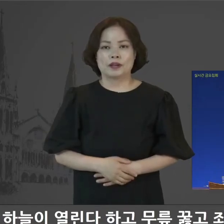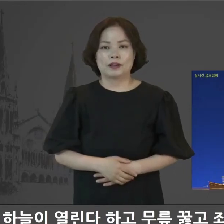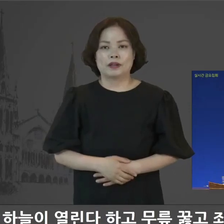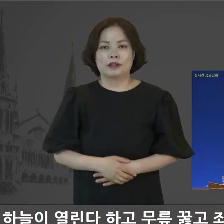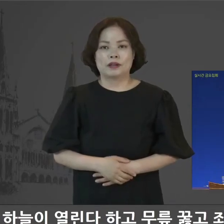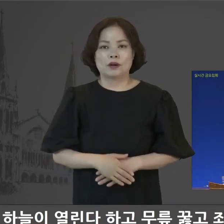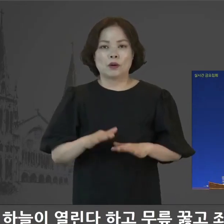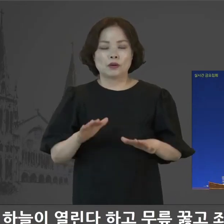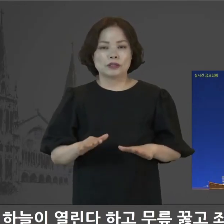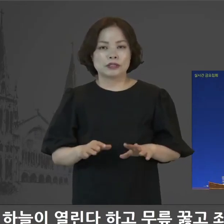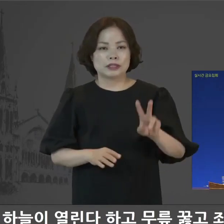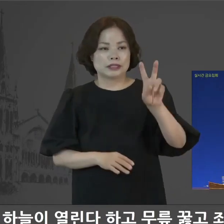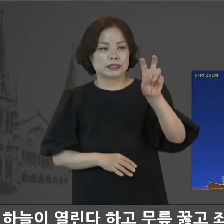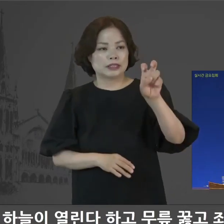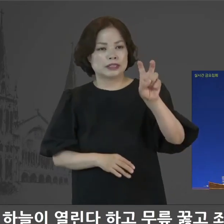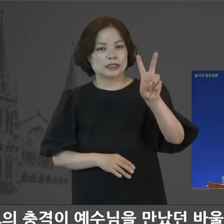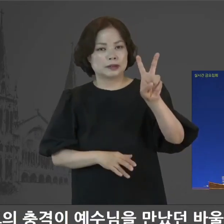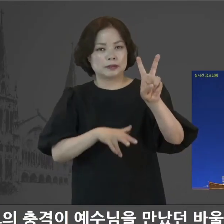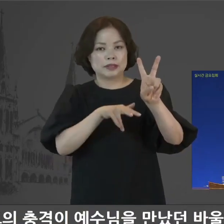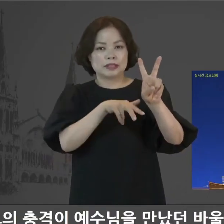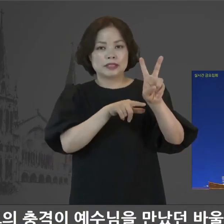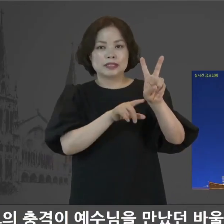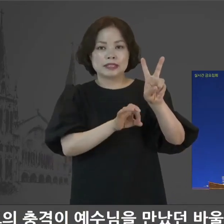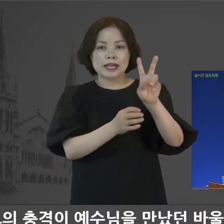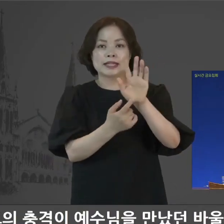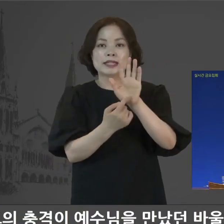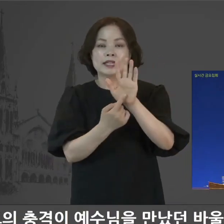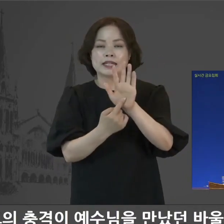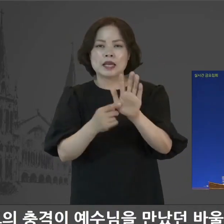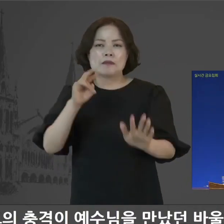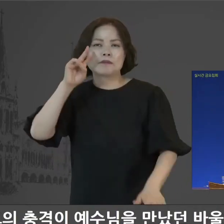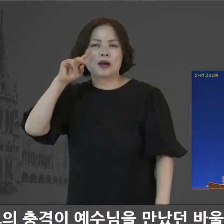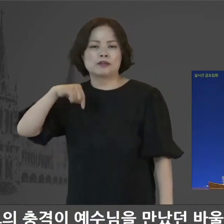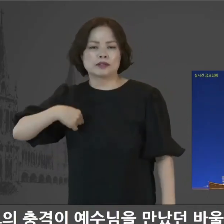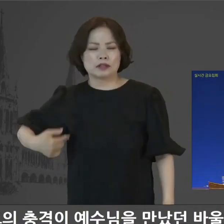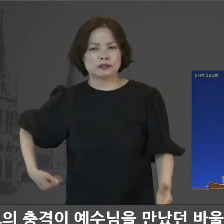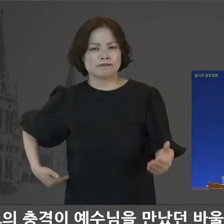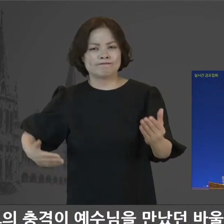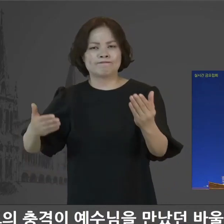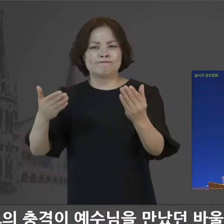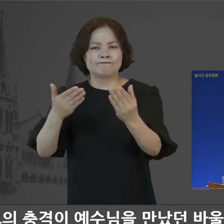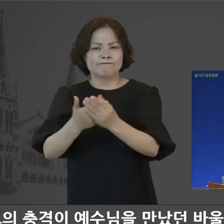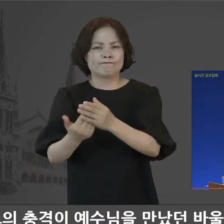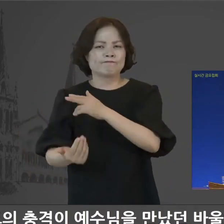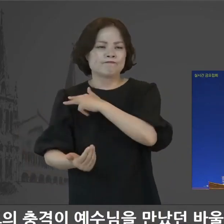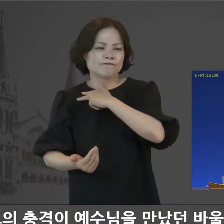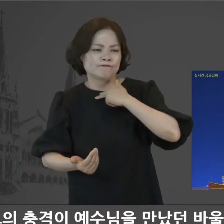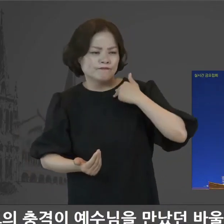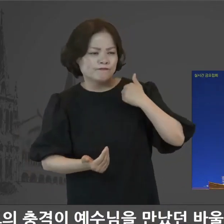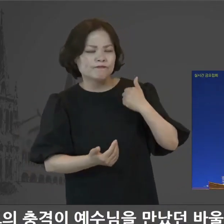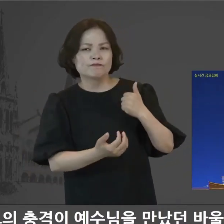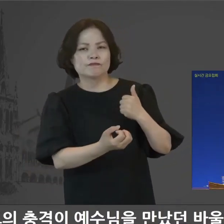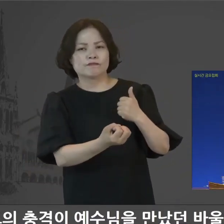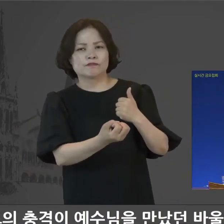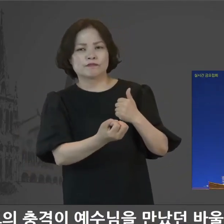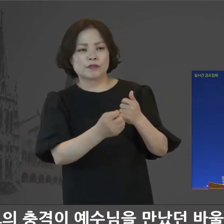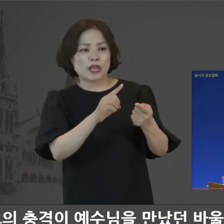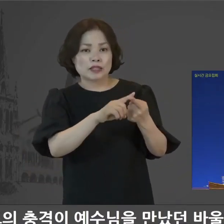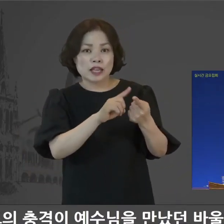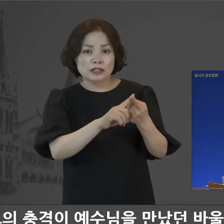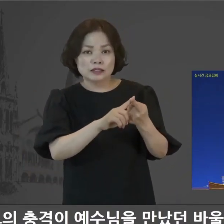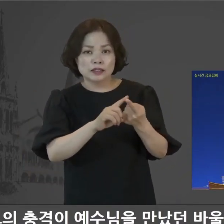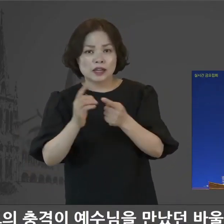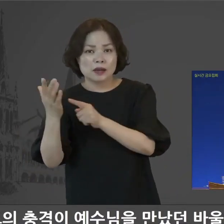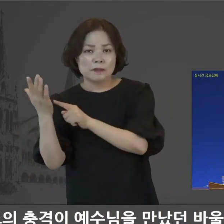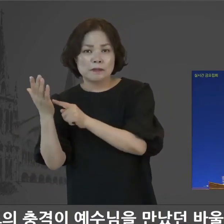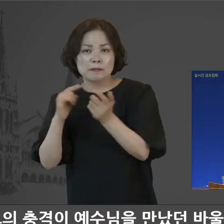오늘 22장에 나타나는 바울이 자신의 회심을 얘기하면서 스데반 얘기를 끄집어 드리고